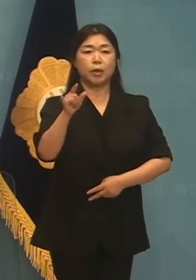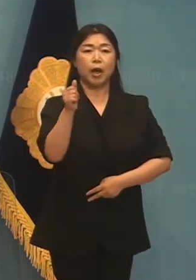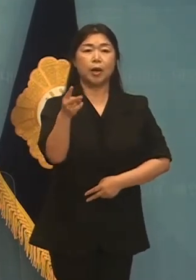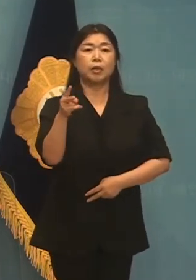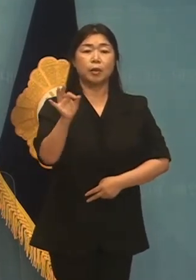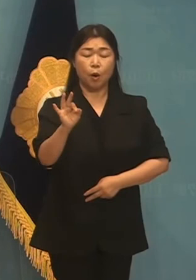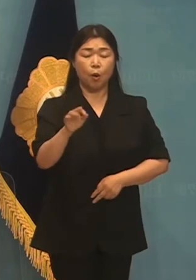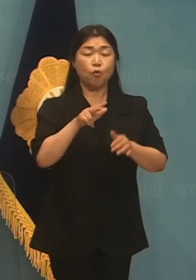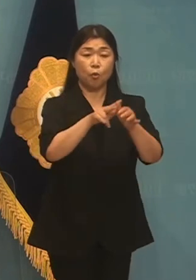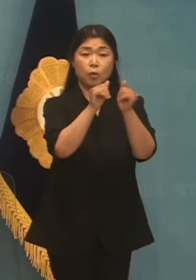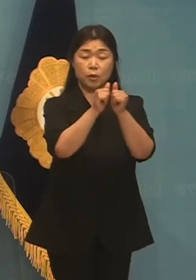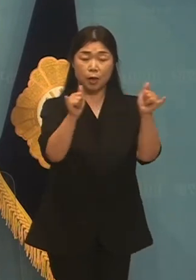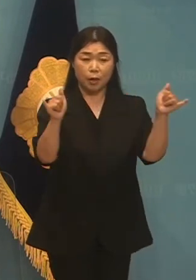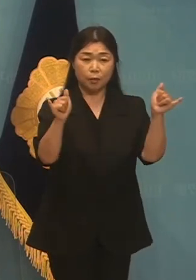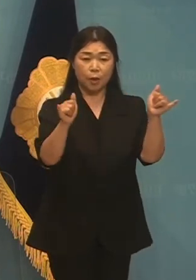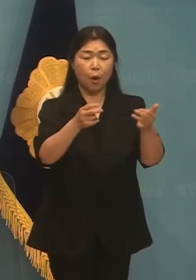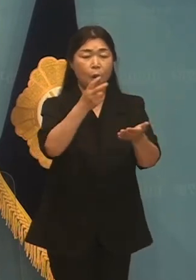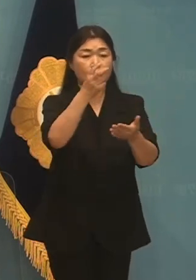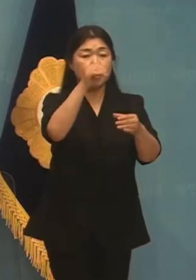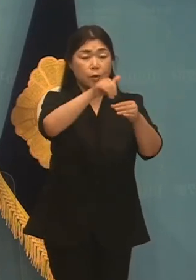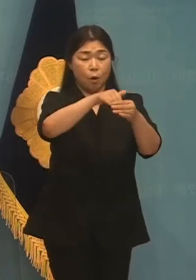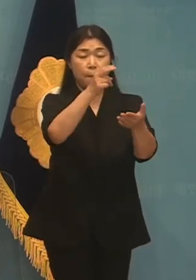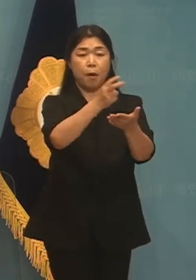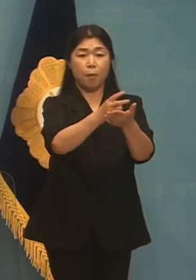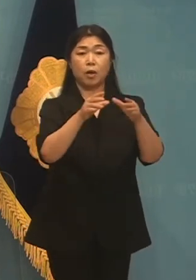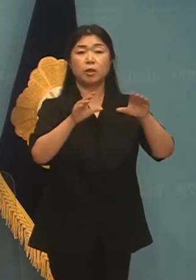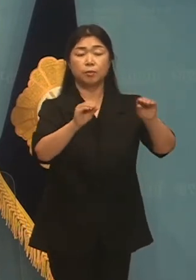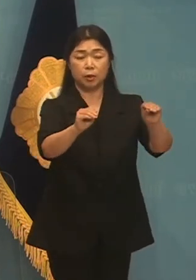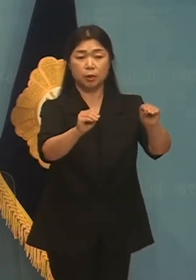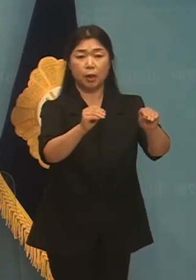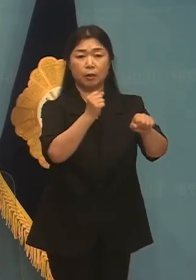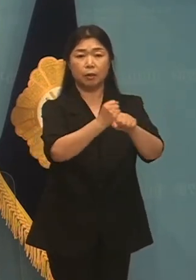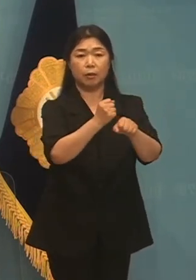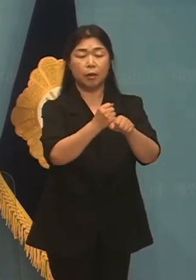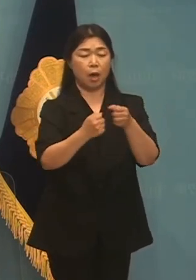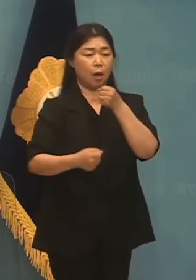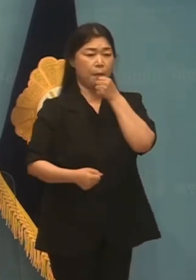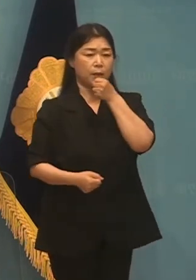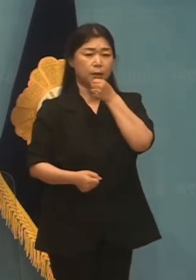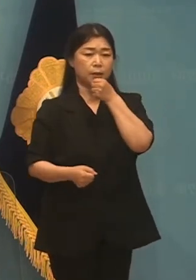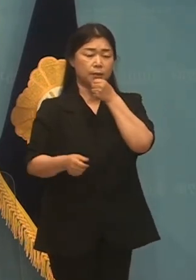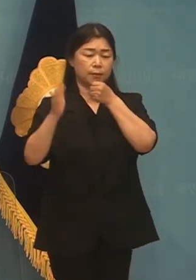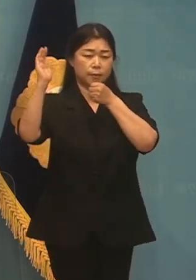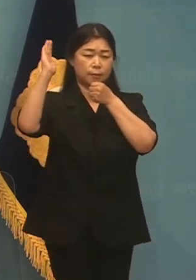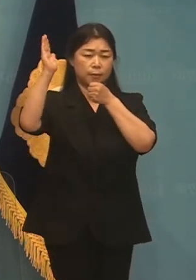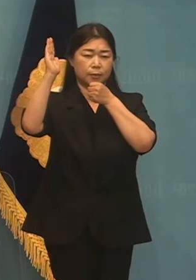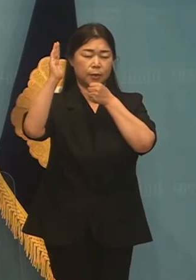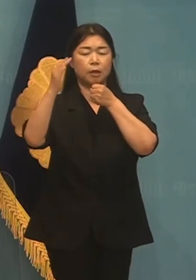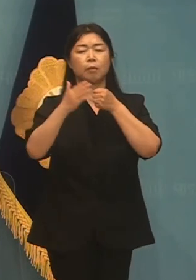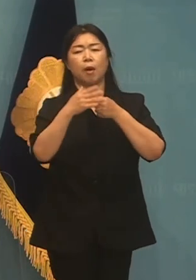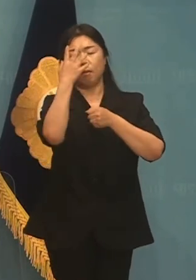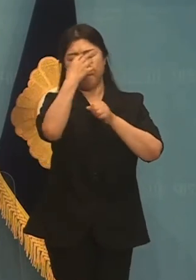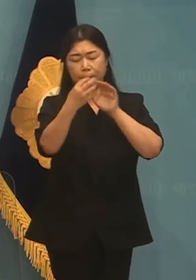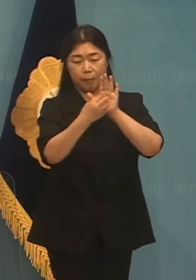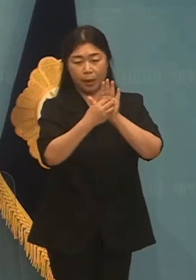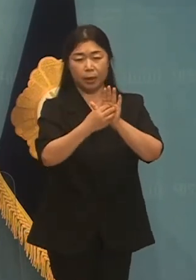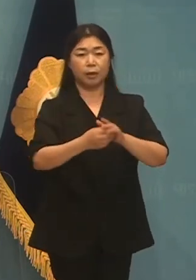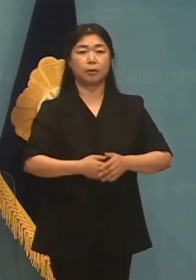예비 후보는 선거법에서 금지하는 마이크 유세로 망신을 사고